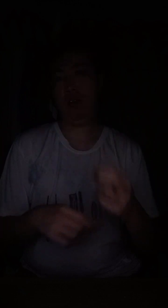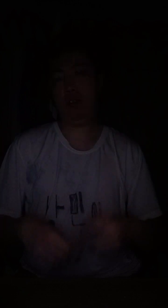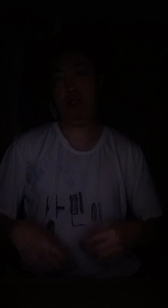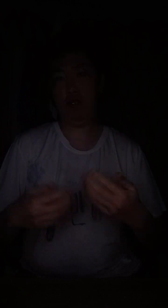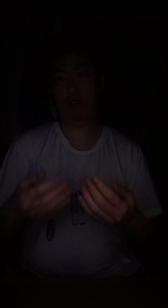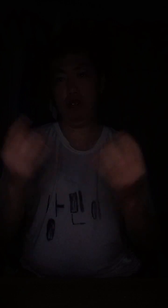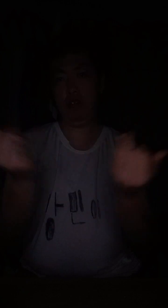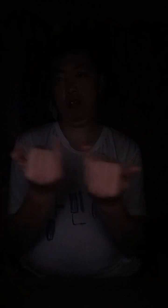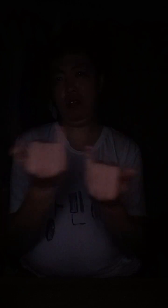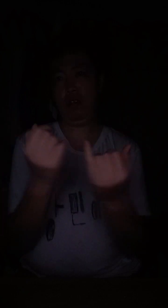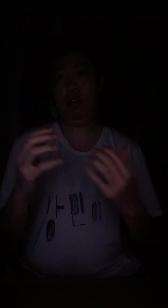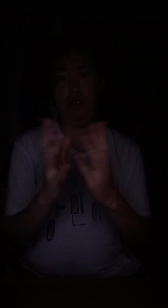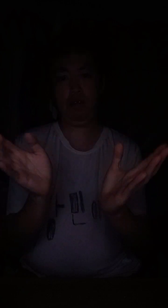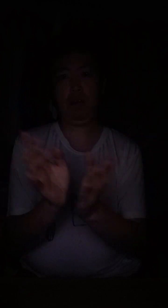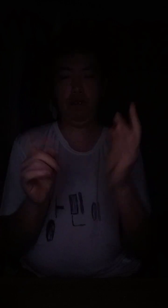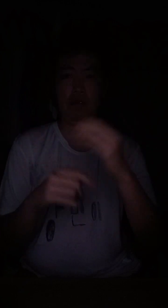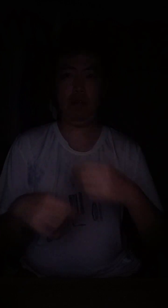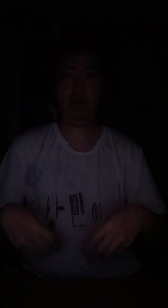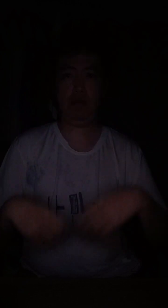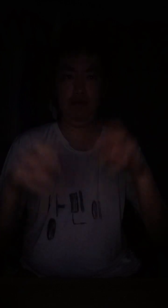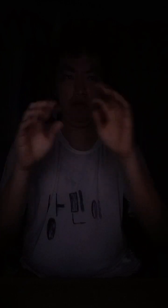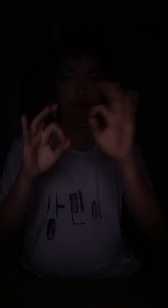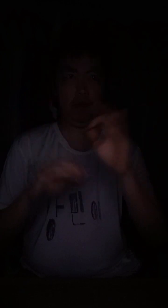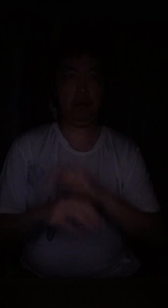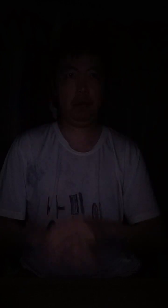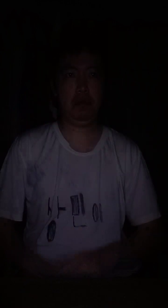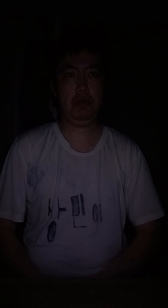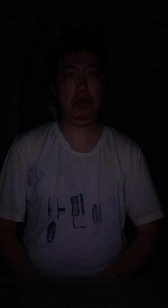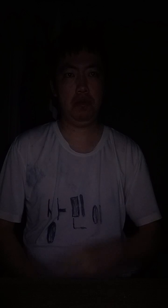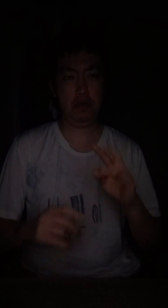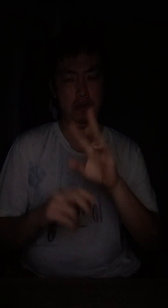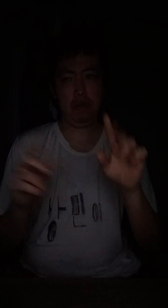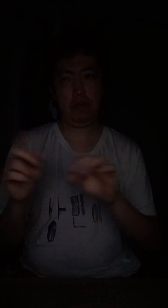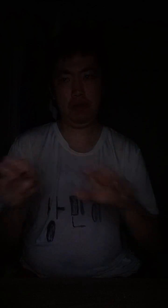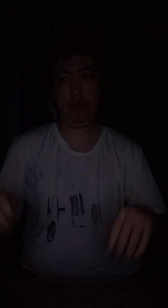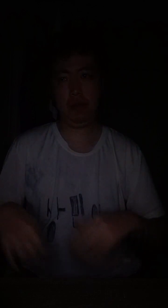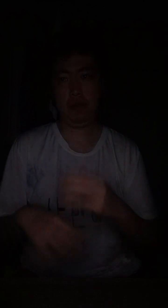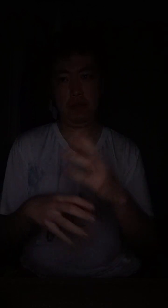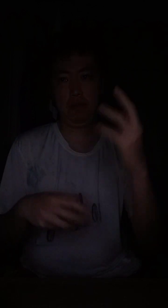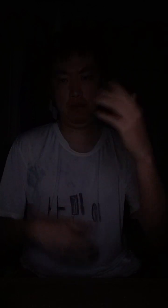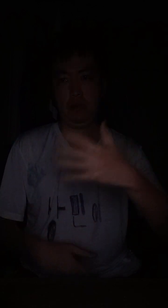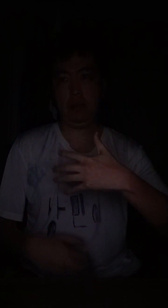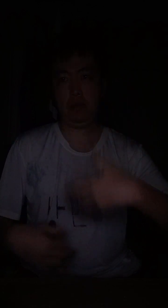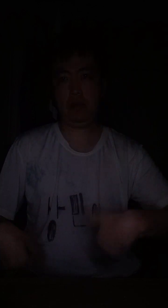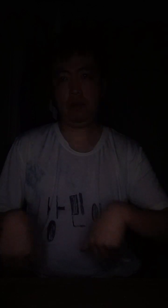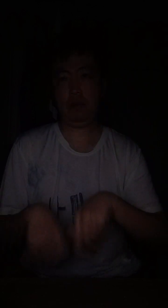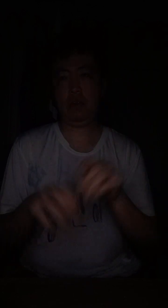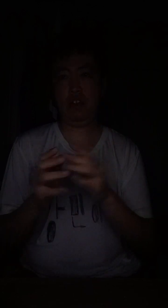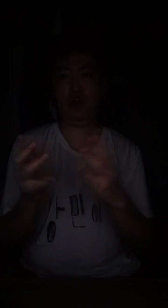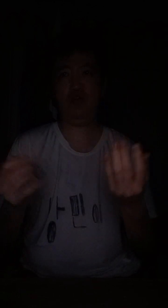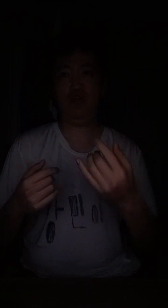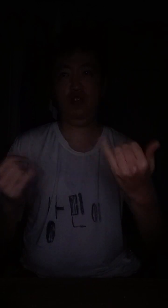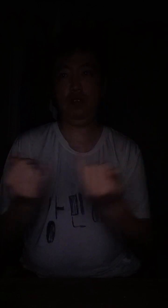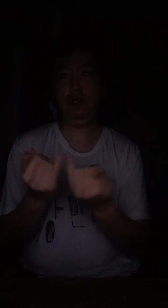수사가 성차별적이라는 비판까지 더해졌습니다. 남성이 피해자였던 홍대 사건에선 여성 가해자가 신속하게 구속된